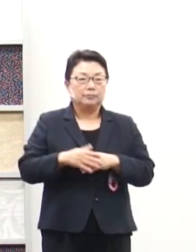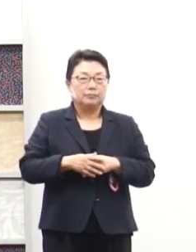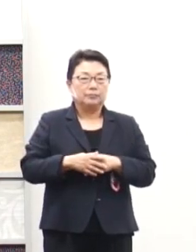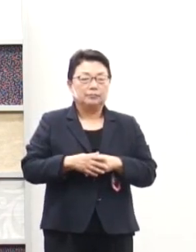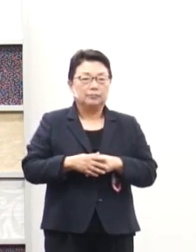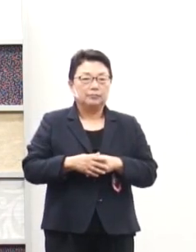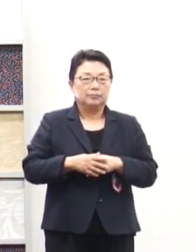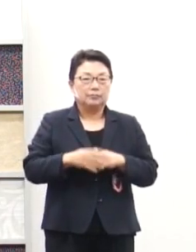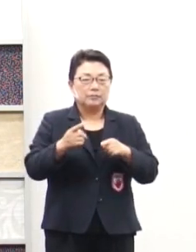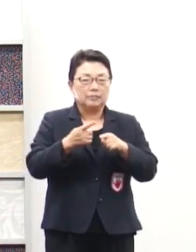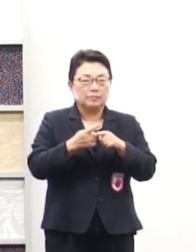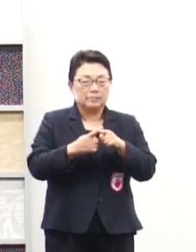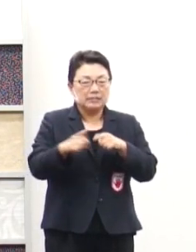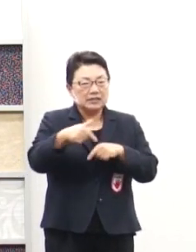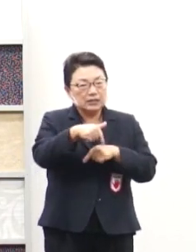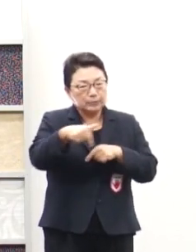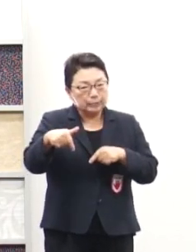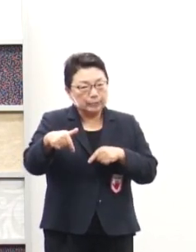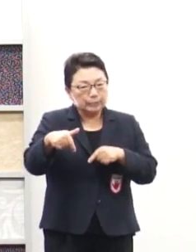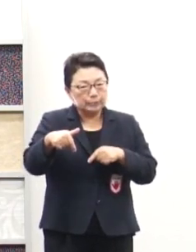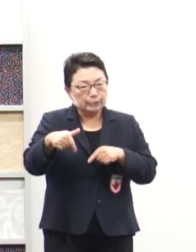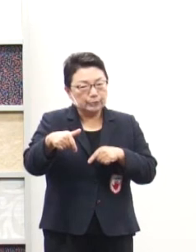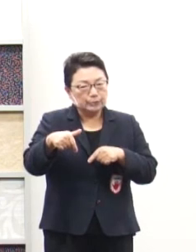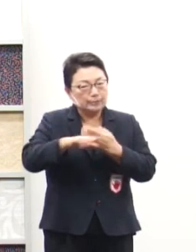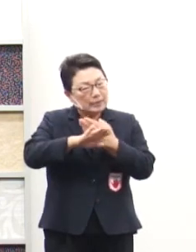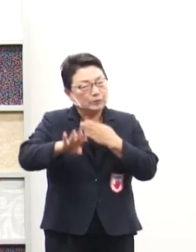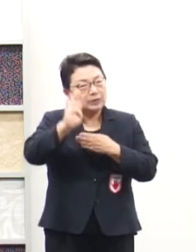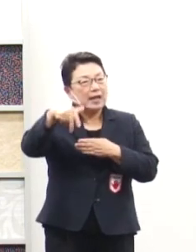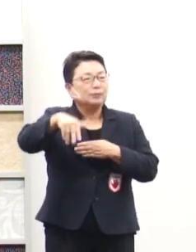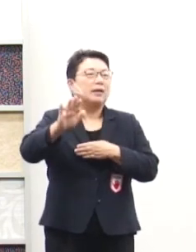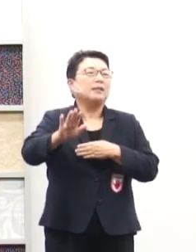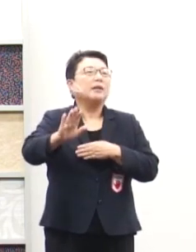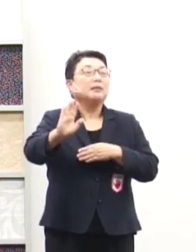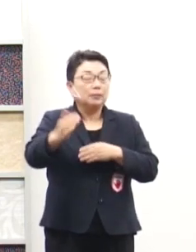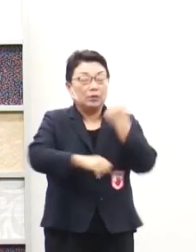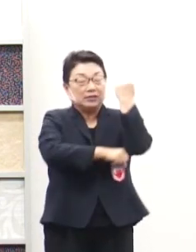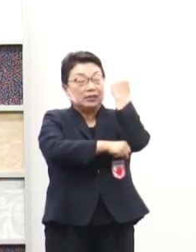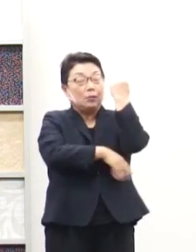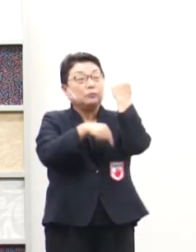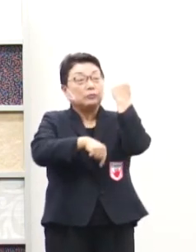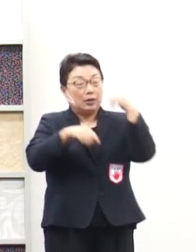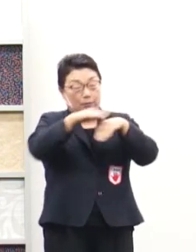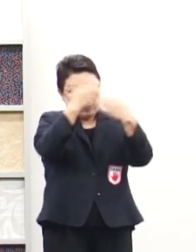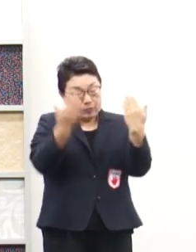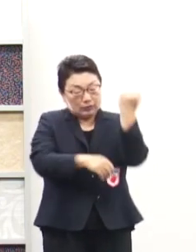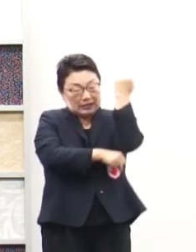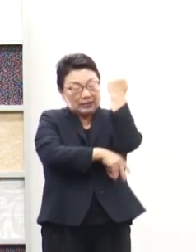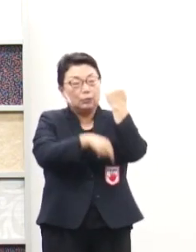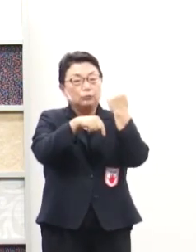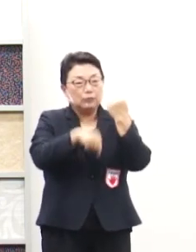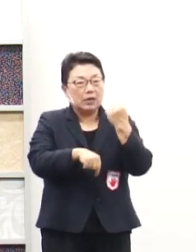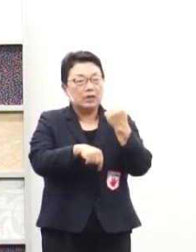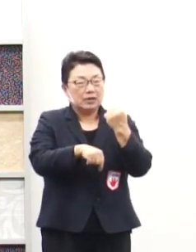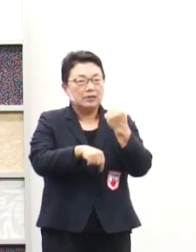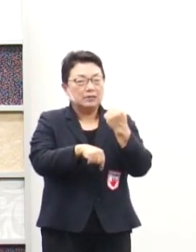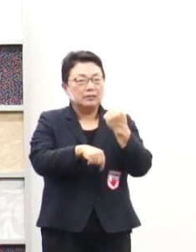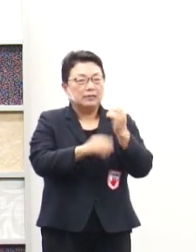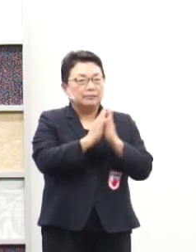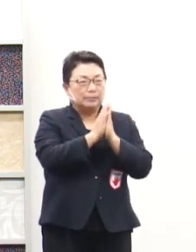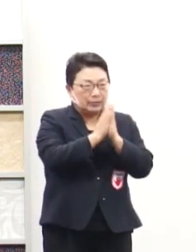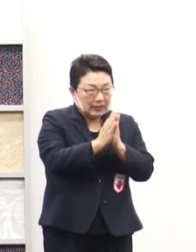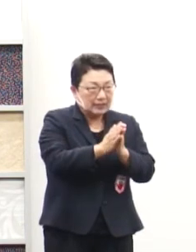まあ、違う、一部そうではないケースもありましたけれども、基本はですね、その対応政策というかです